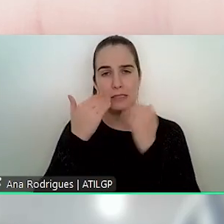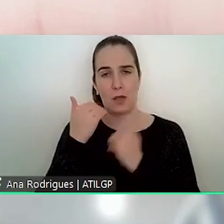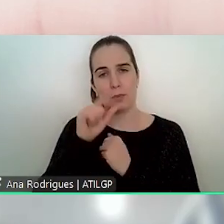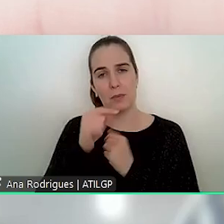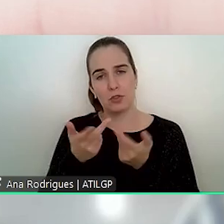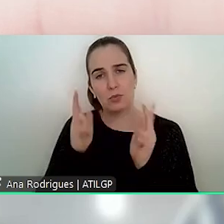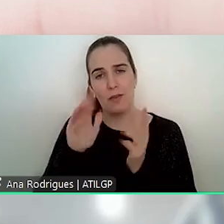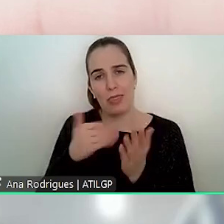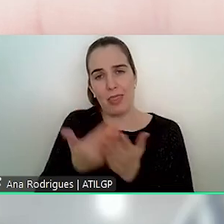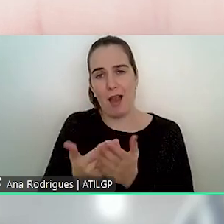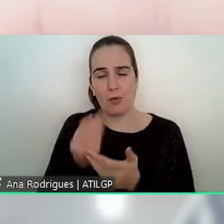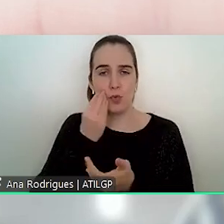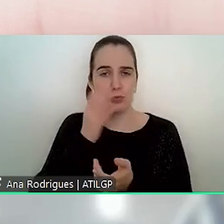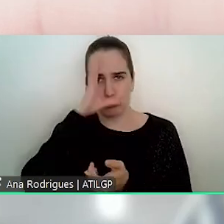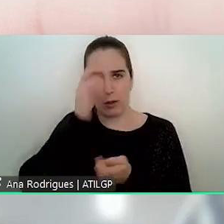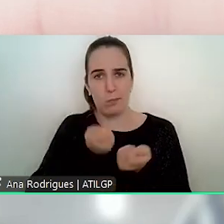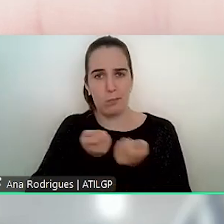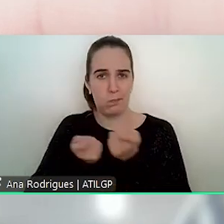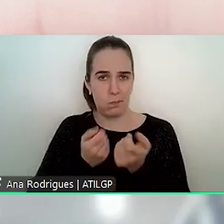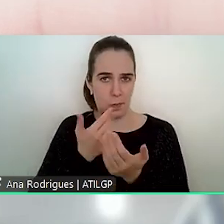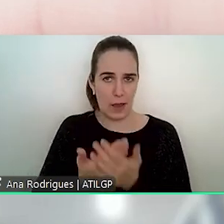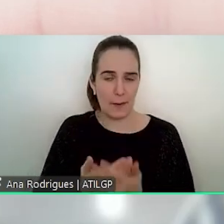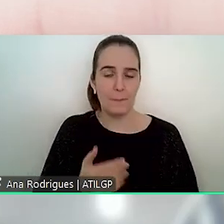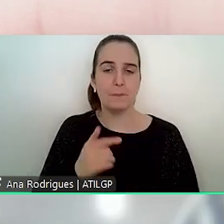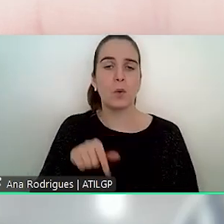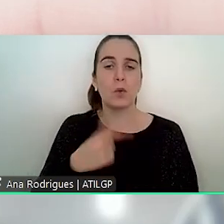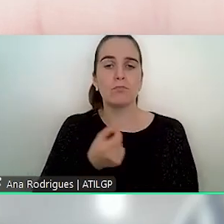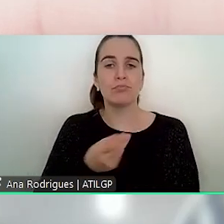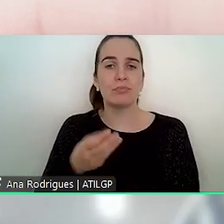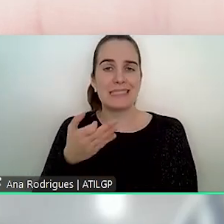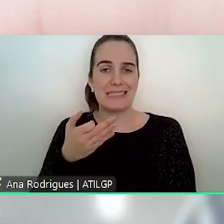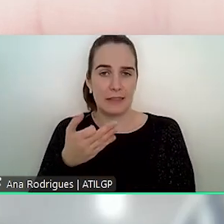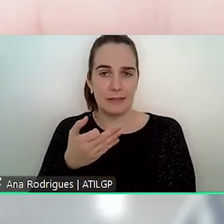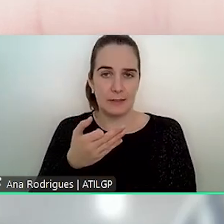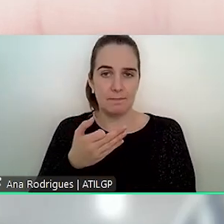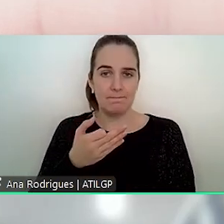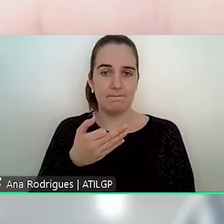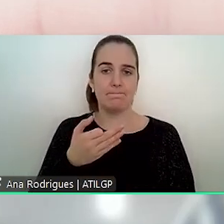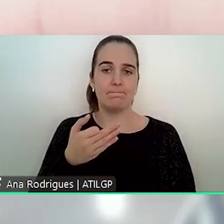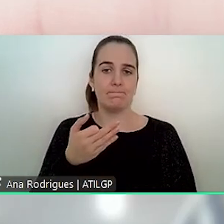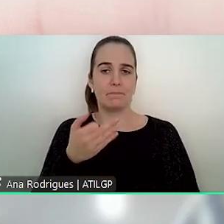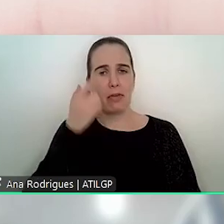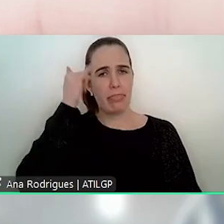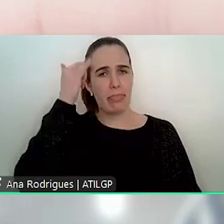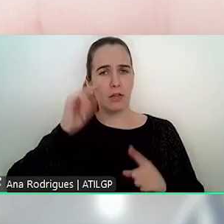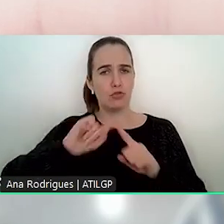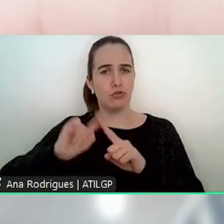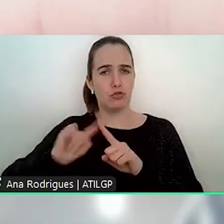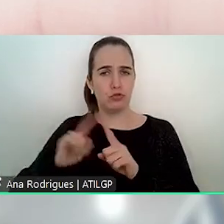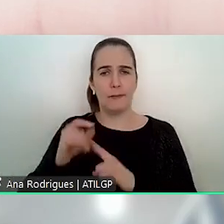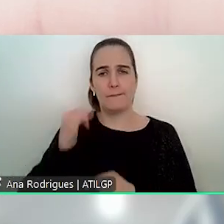informação sobre a organização do Estado. Temos o compromisso 7, com um conjunto de iniciativas para simulação